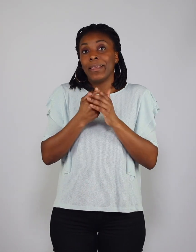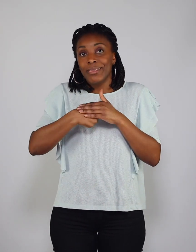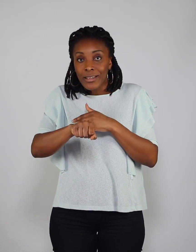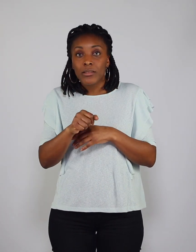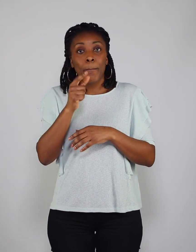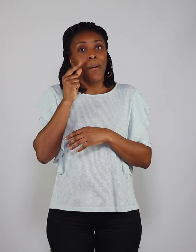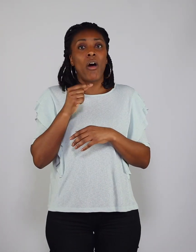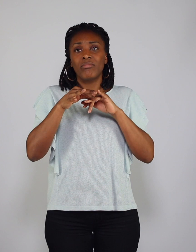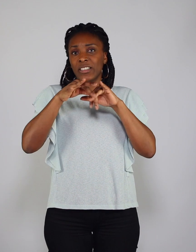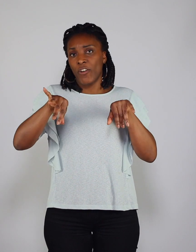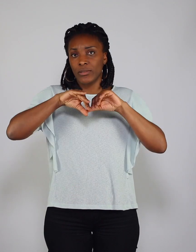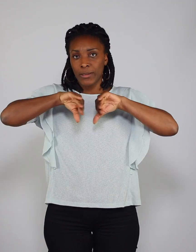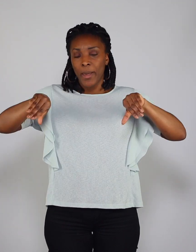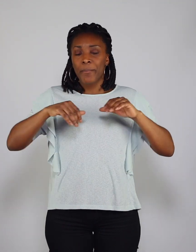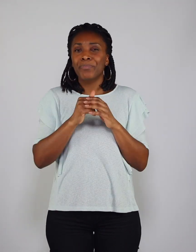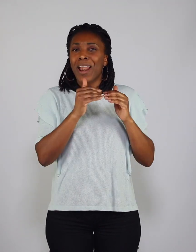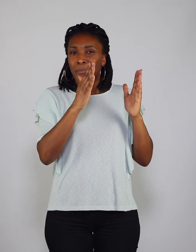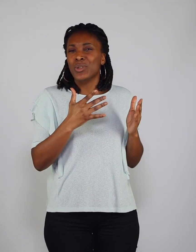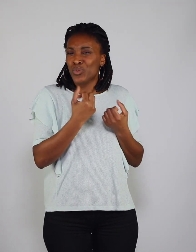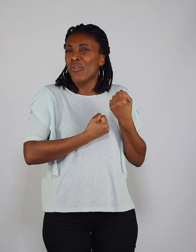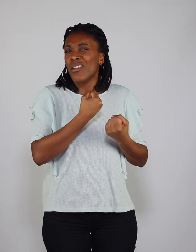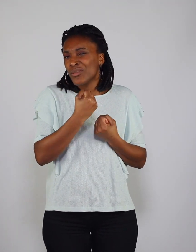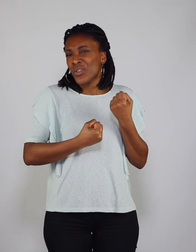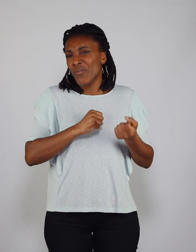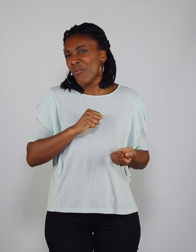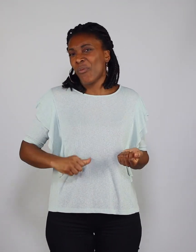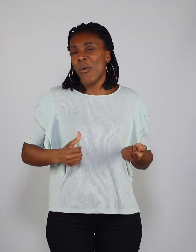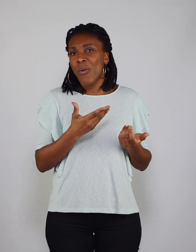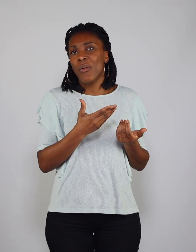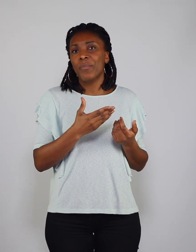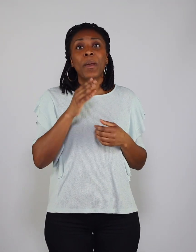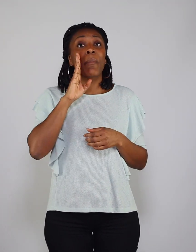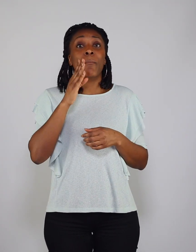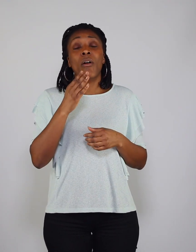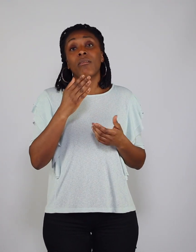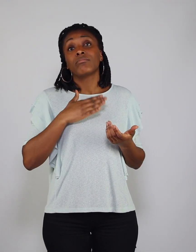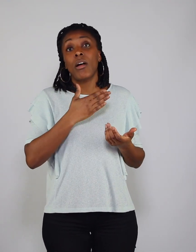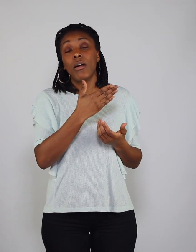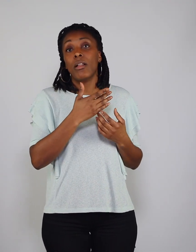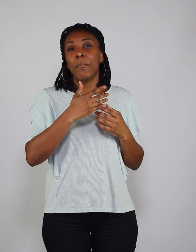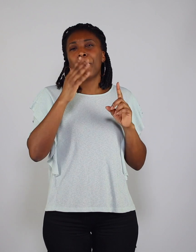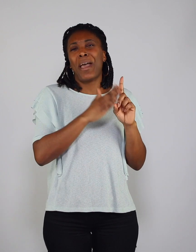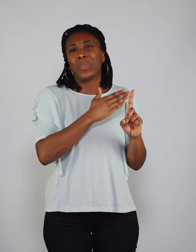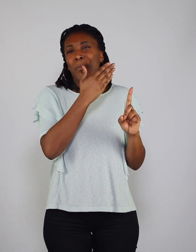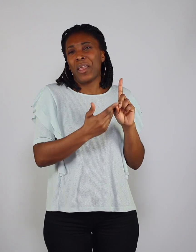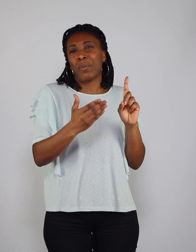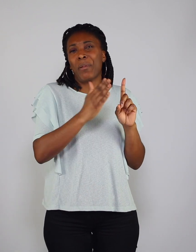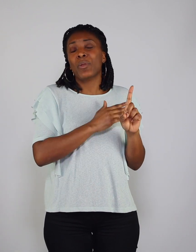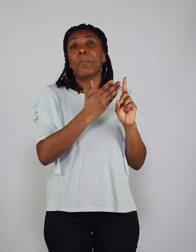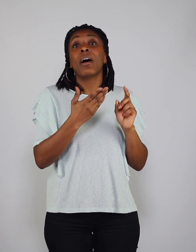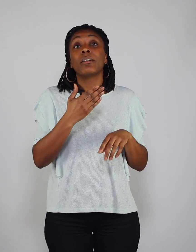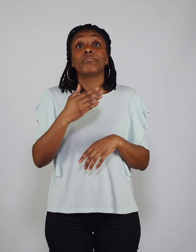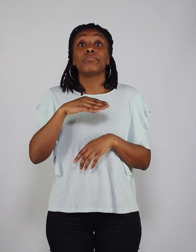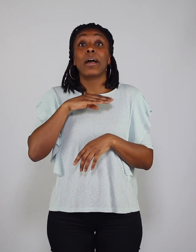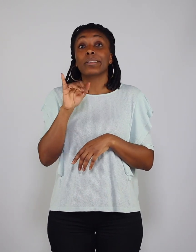ma naissance. Il y avait l'oppression à la maison, beaucoup de souffrance. Et donc, ma mère était une femme tapée et battue